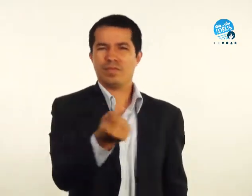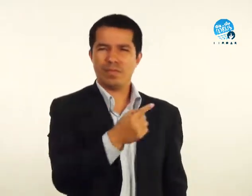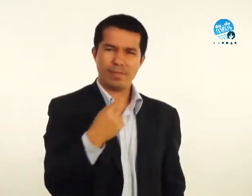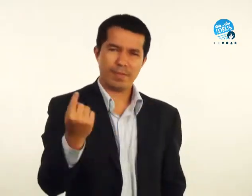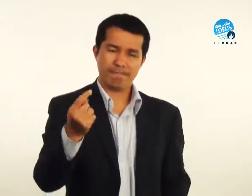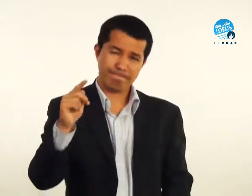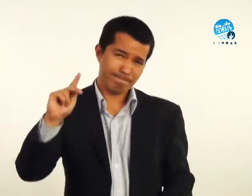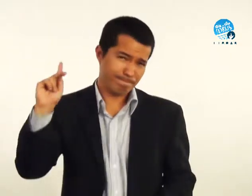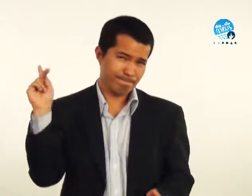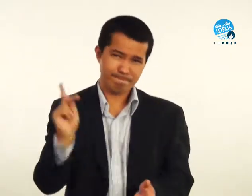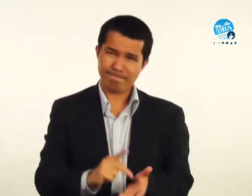em nós.